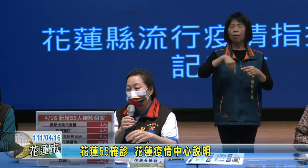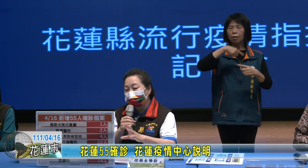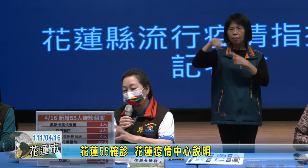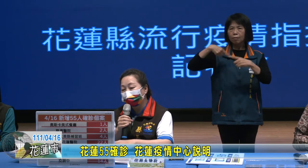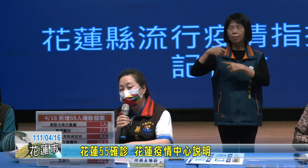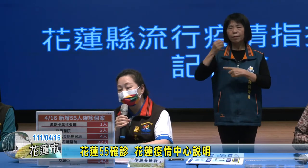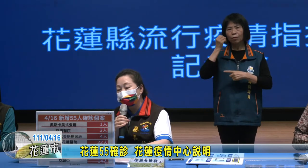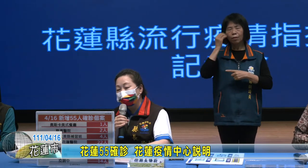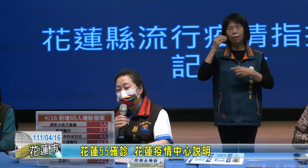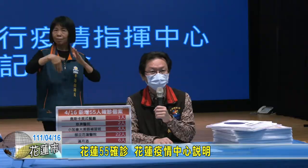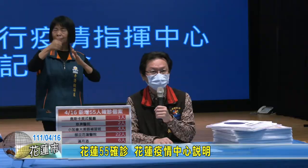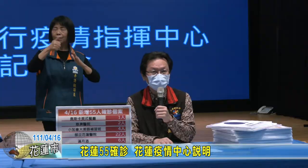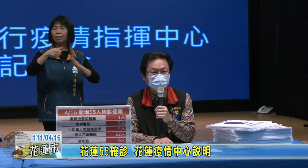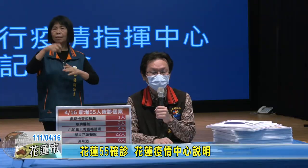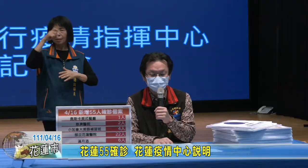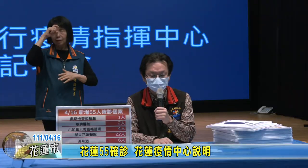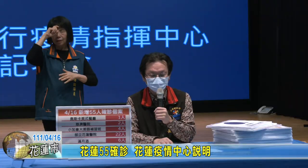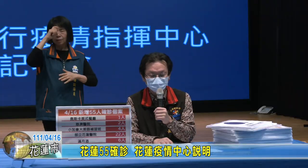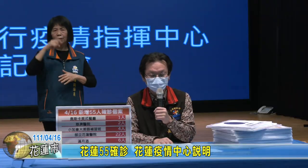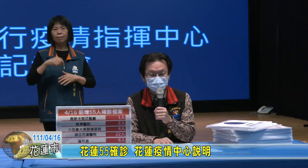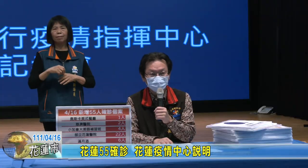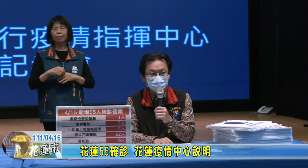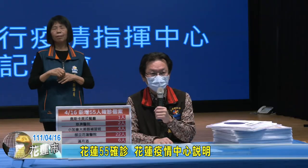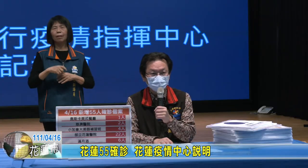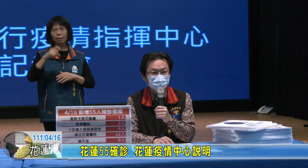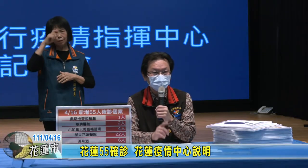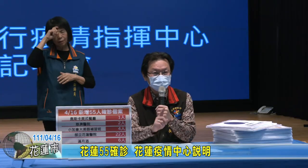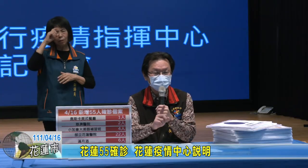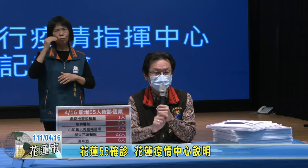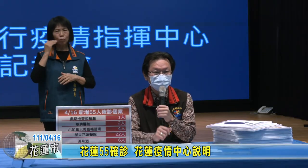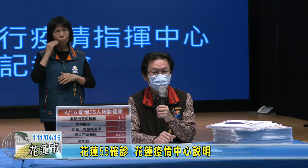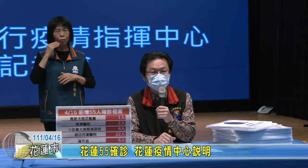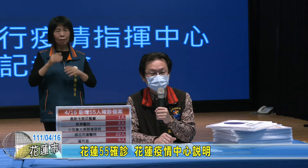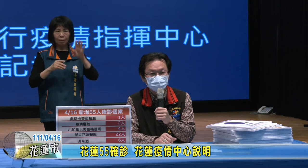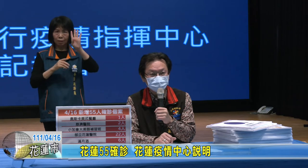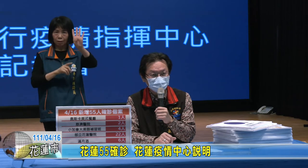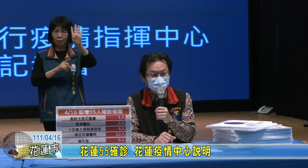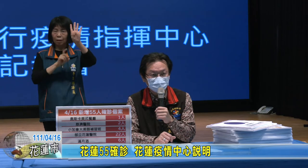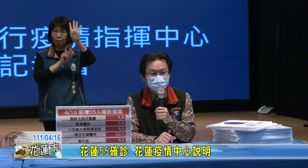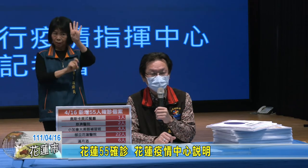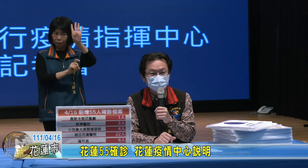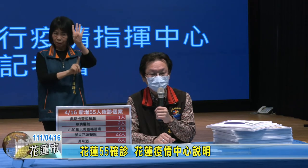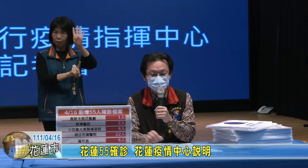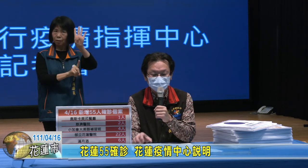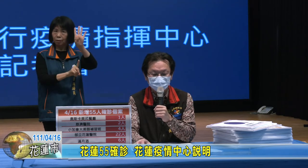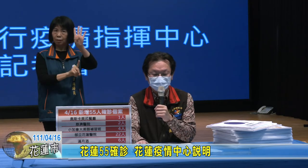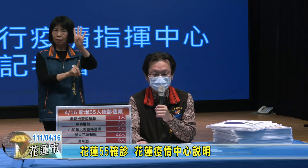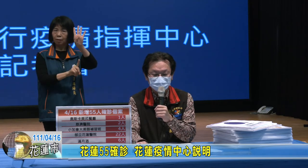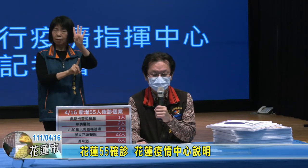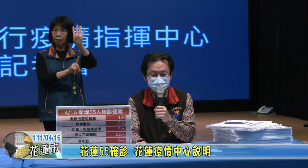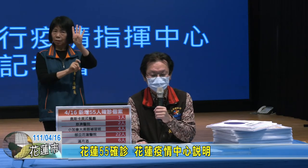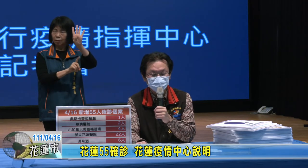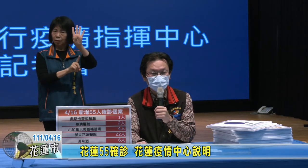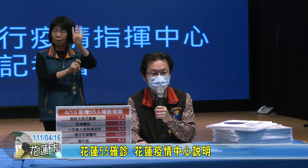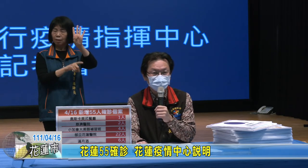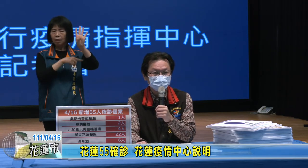确诊的有6位。 我们在这呼吁，如果你4月11号